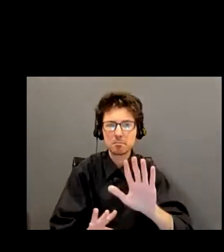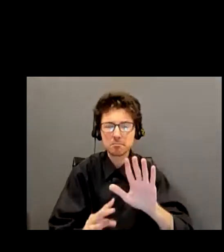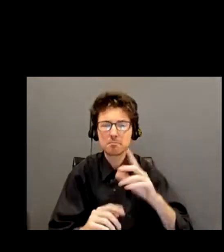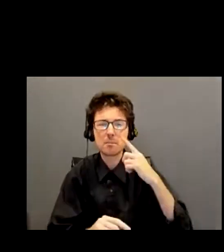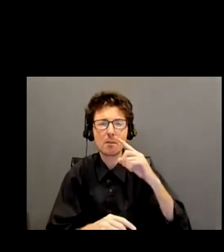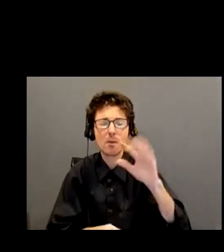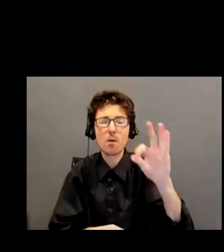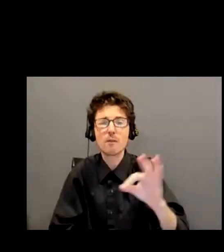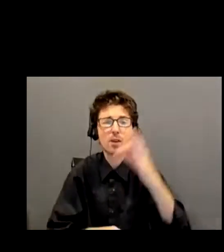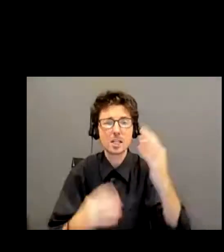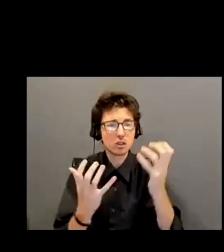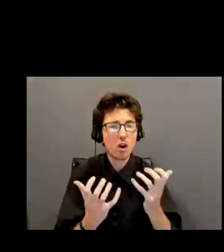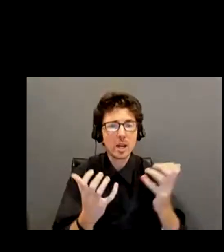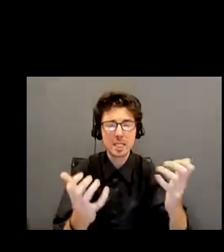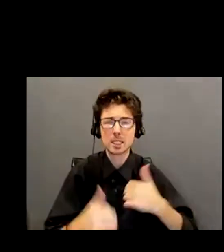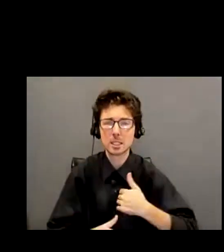audience.